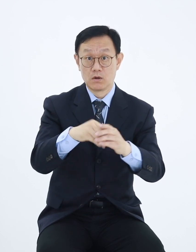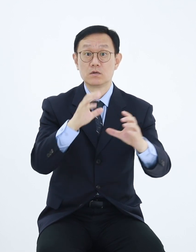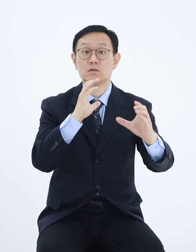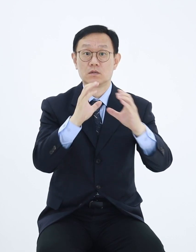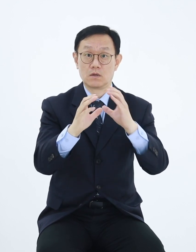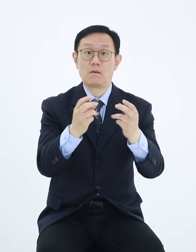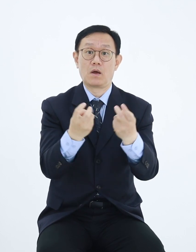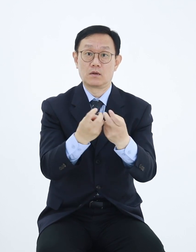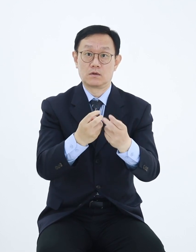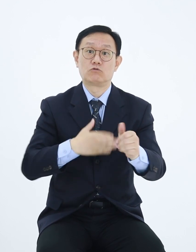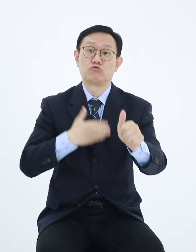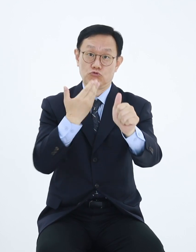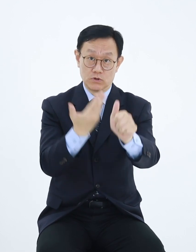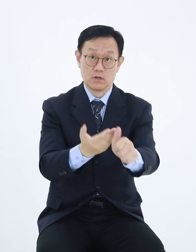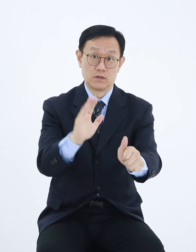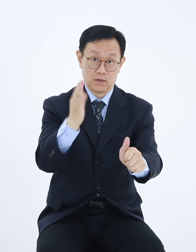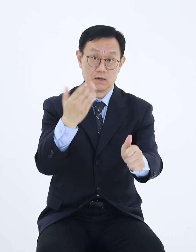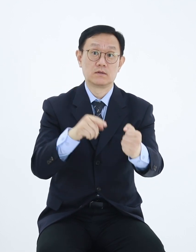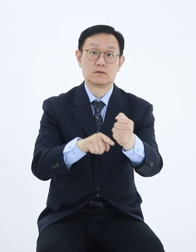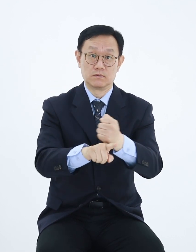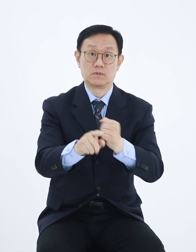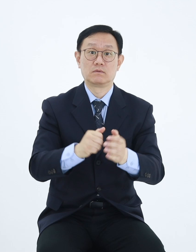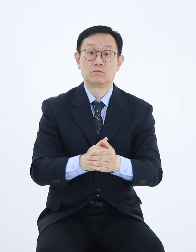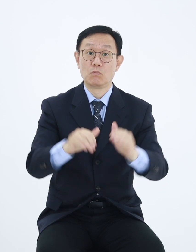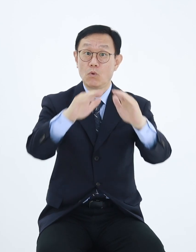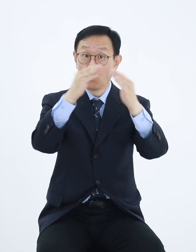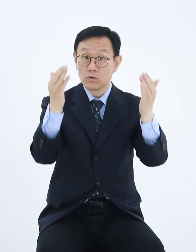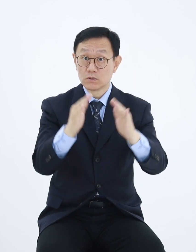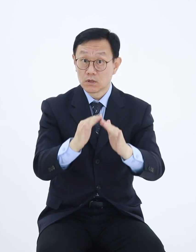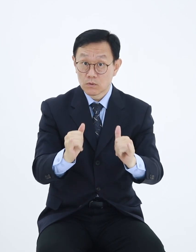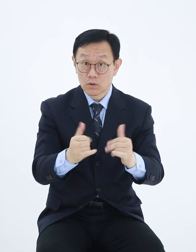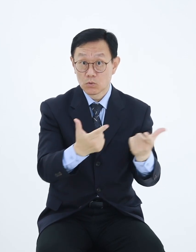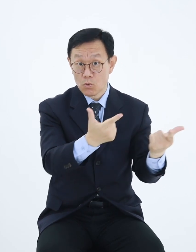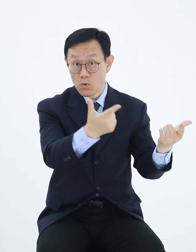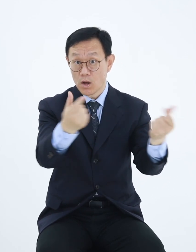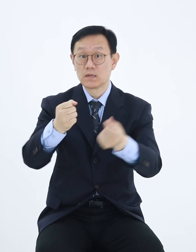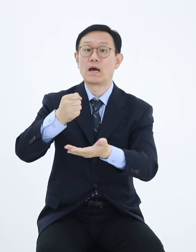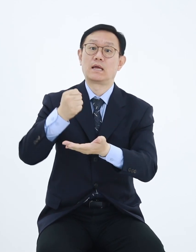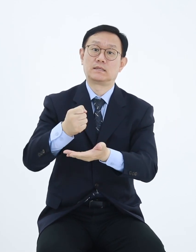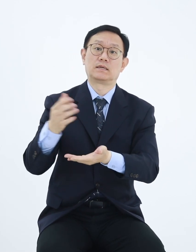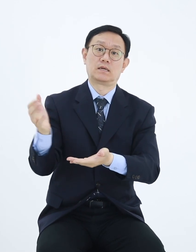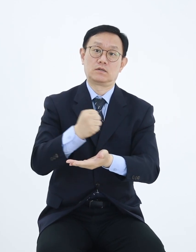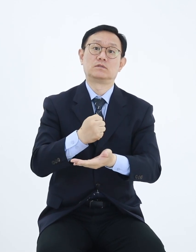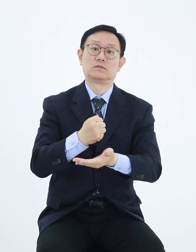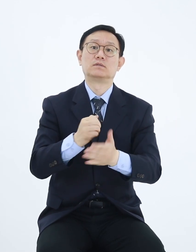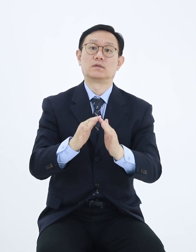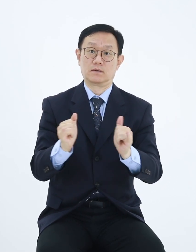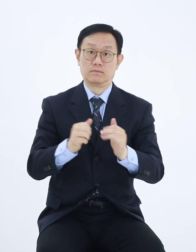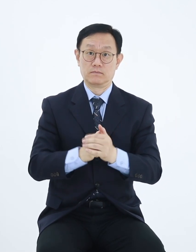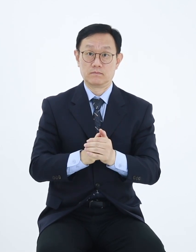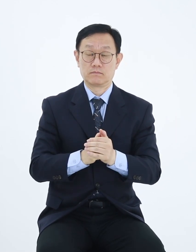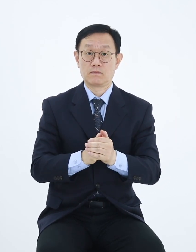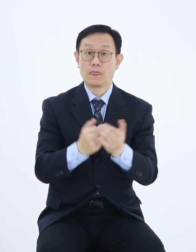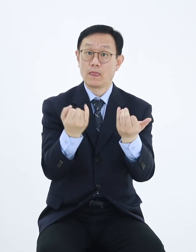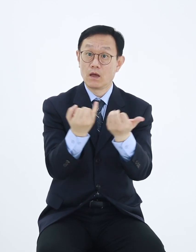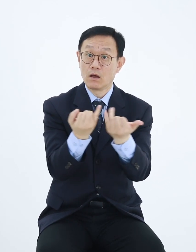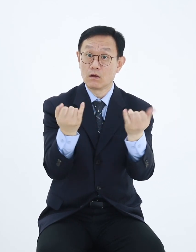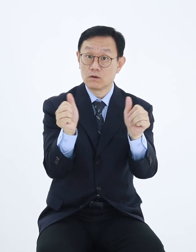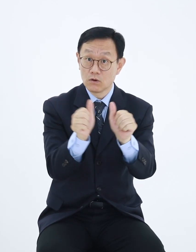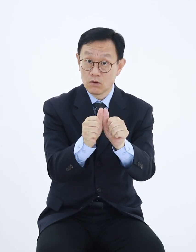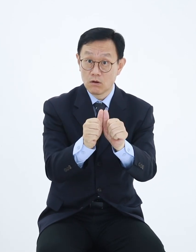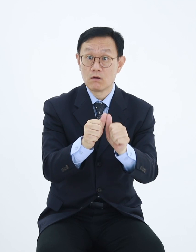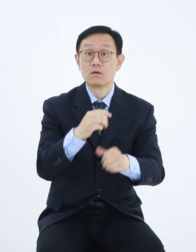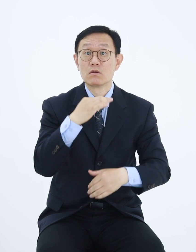방식을 제공해야 한다는 의미입니다. 모든 사람은 똑같은 가치를 지닌 존재입니다. 성별이나